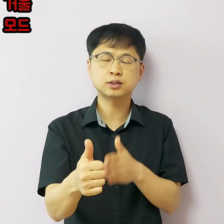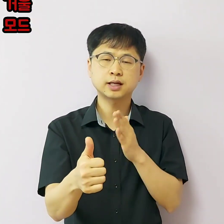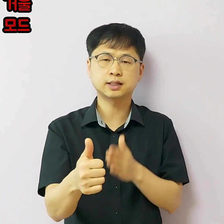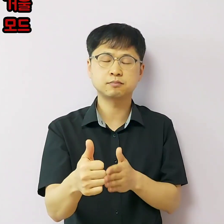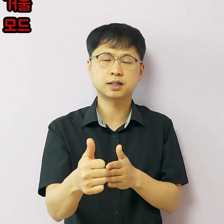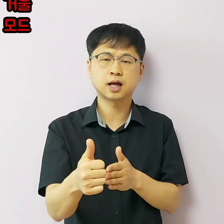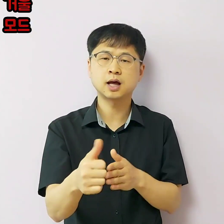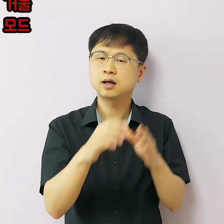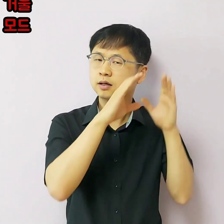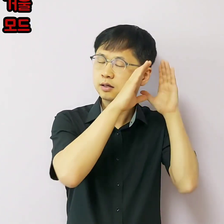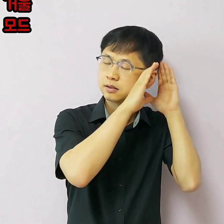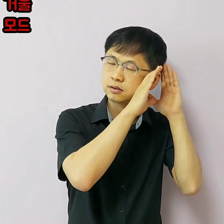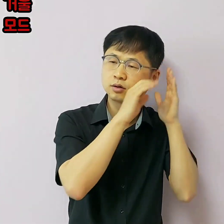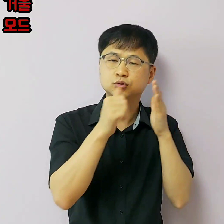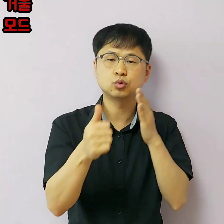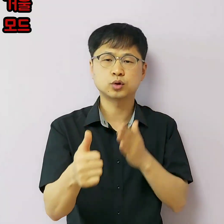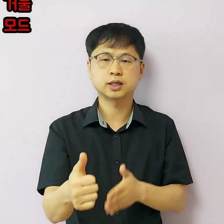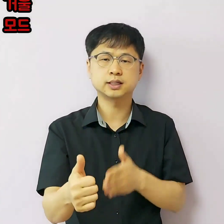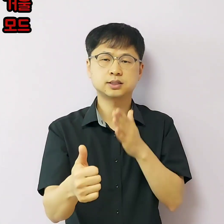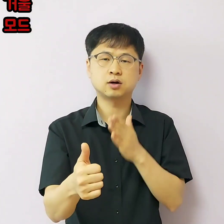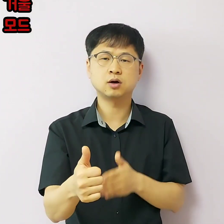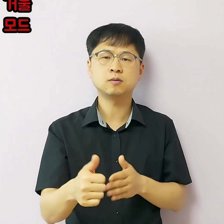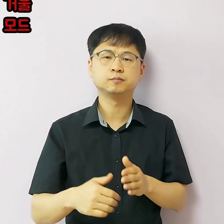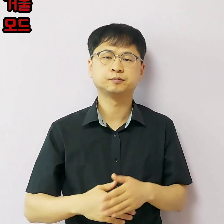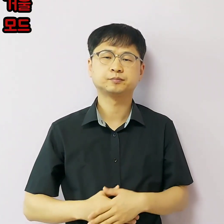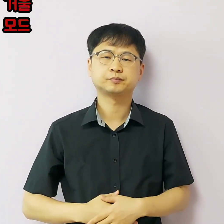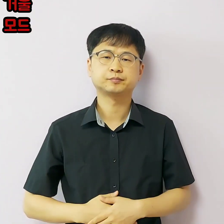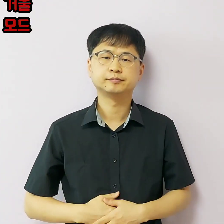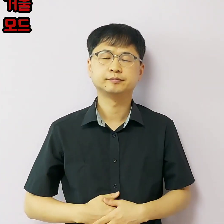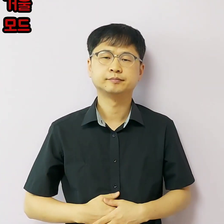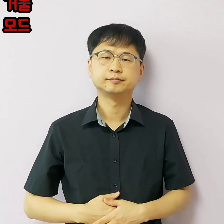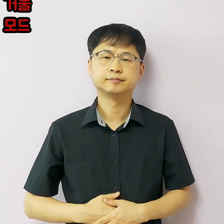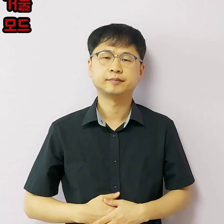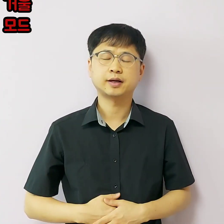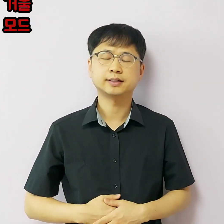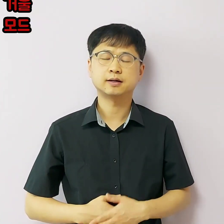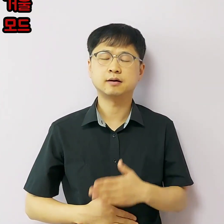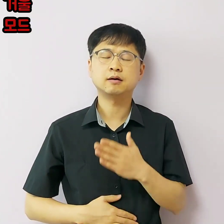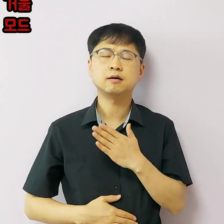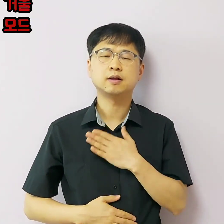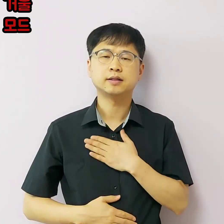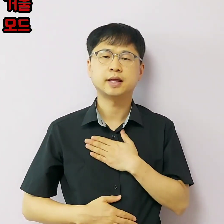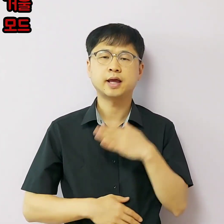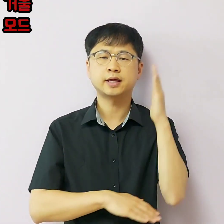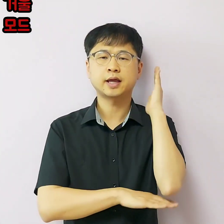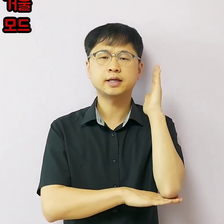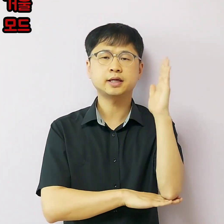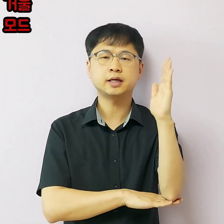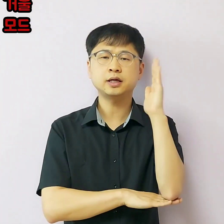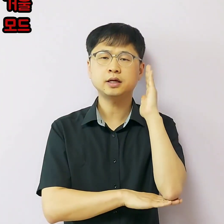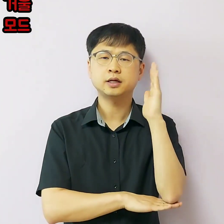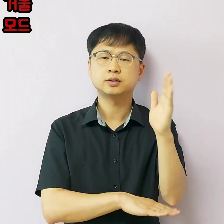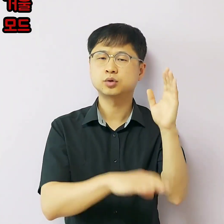부탁이 됩니다. 들어주어가 되겠죠. 네, 그래서 내 얘기